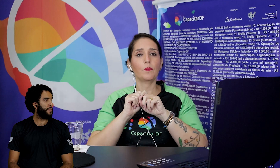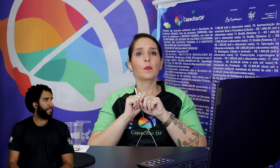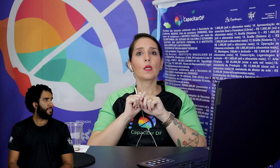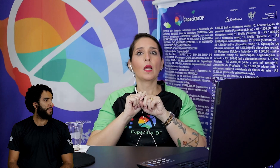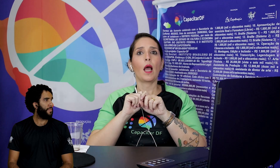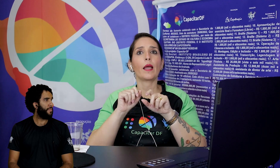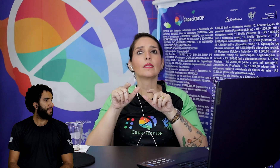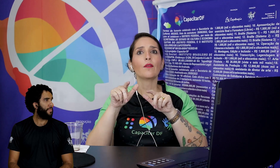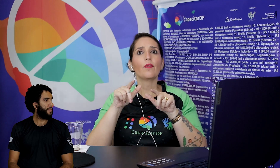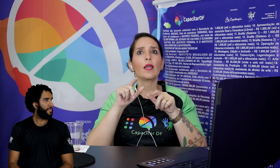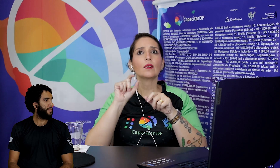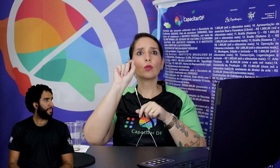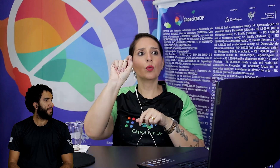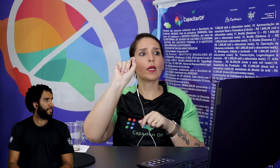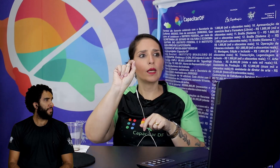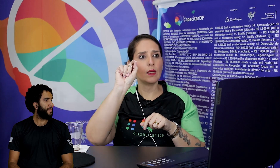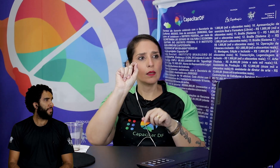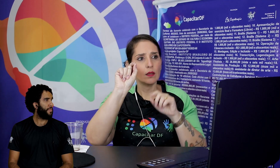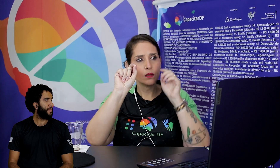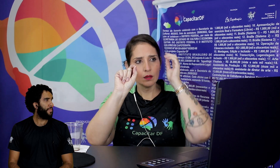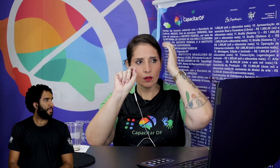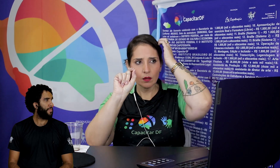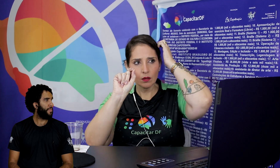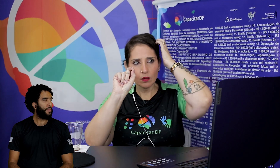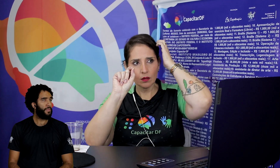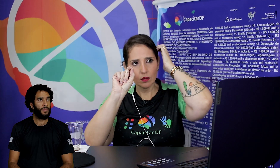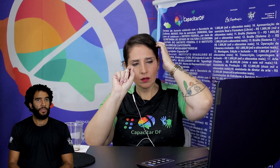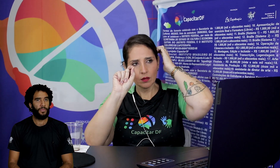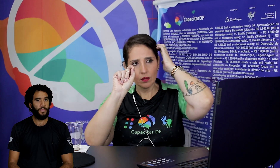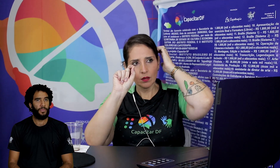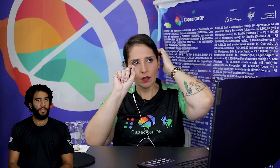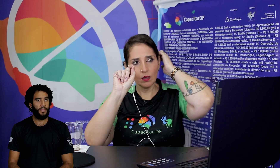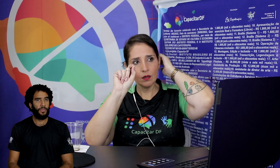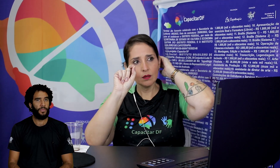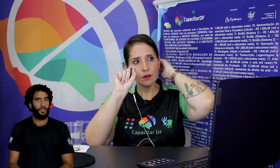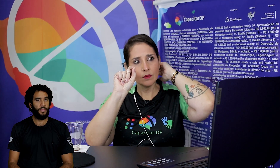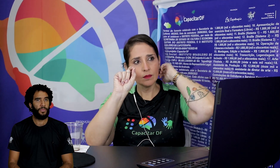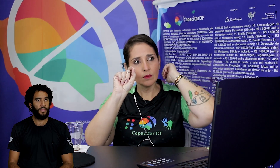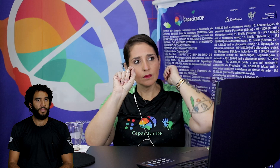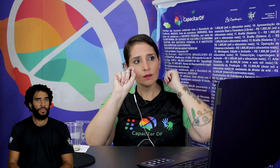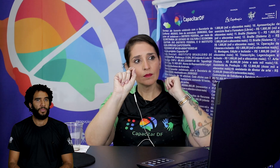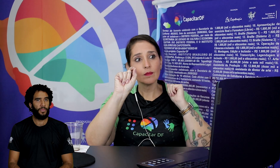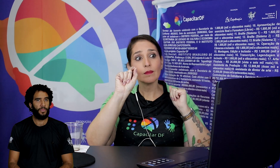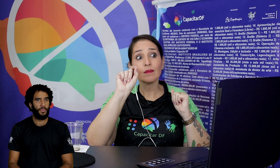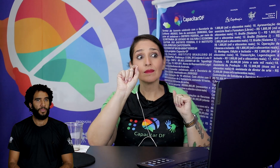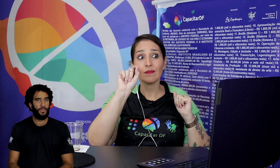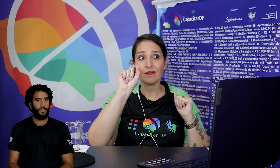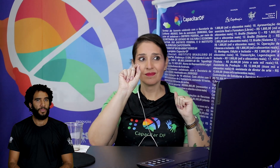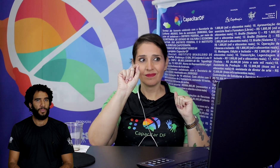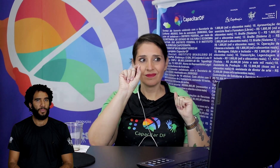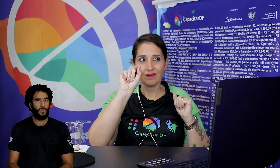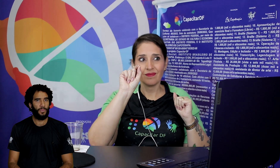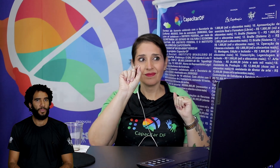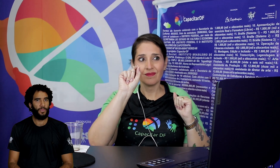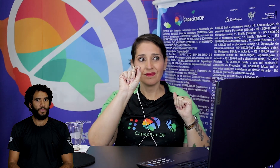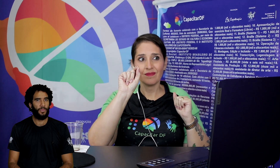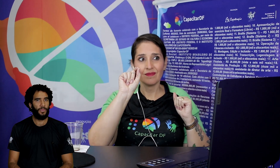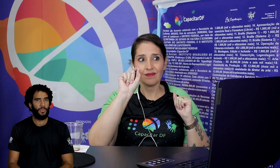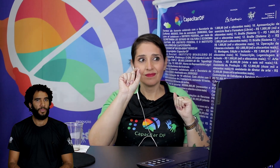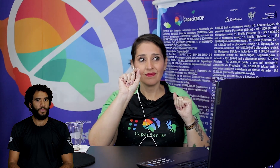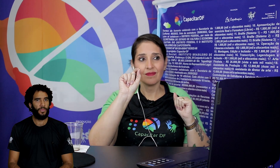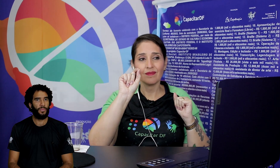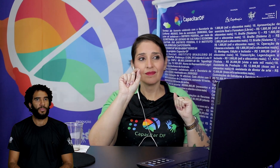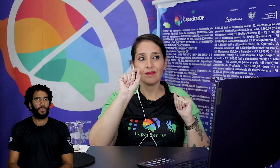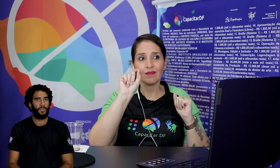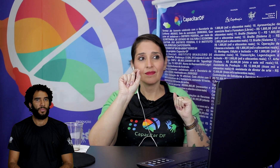Ok. Aí você fez o quê? E você? Hã? Ah, na verdade, eu fiz assim, o quê? Na verdade